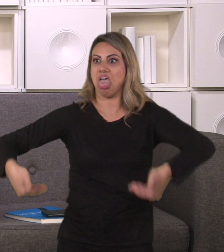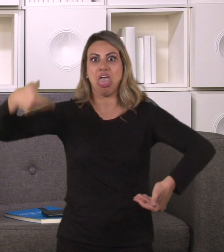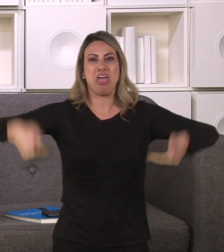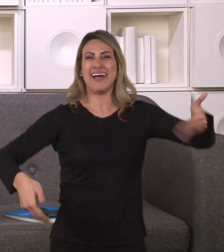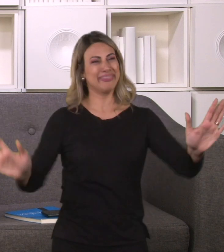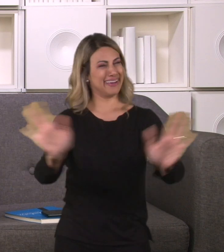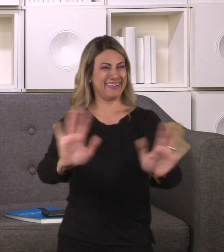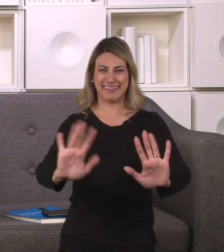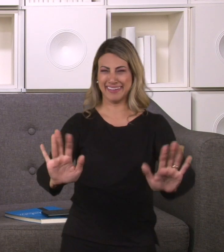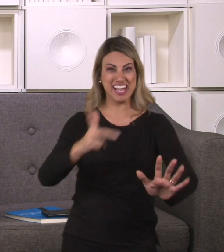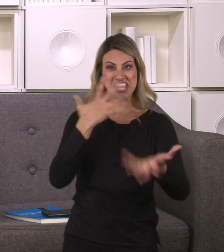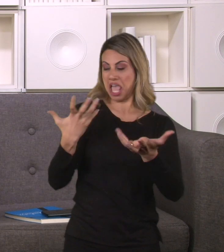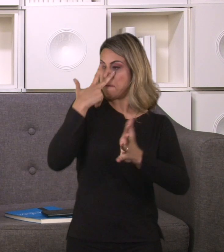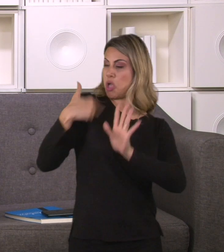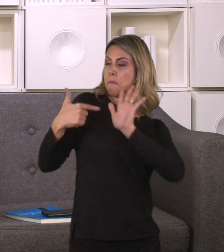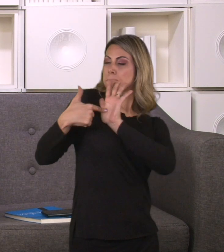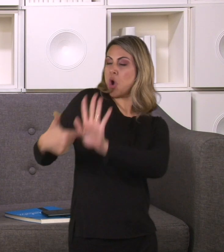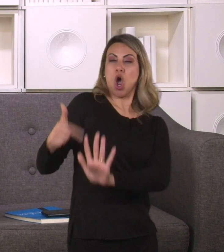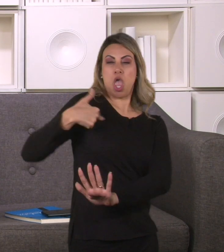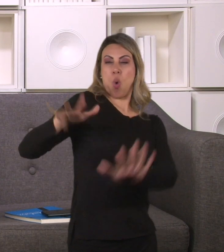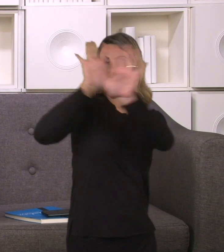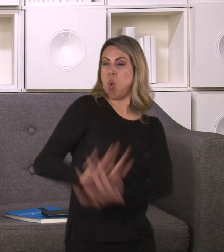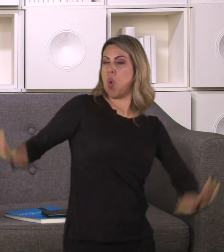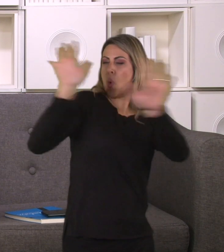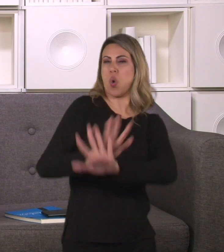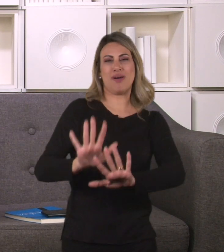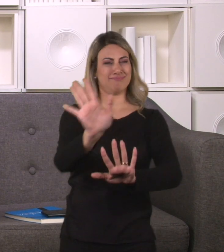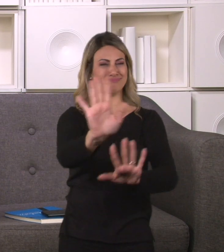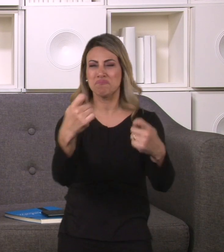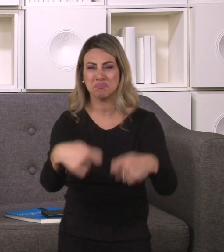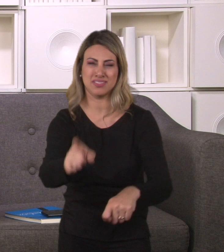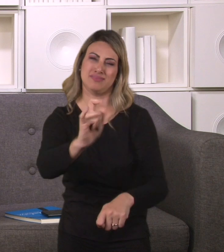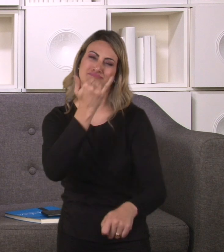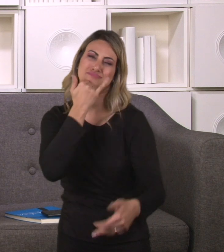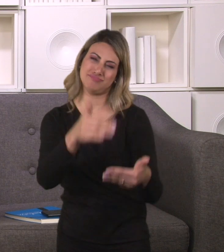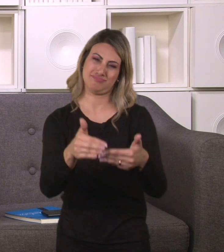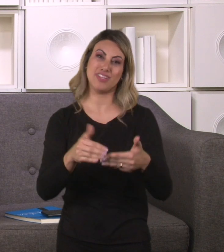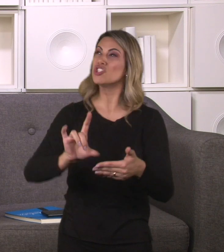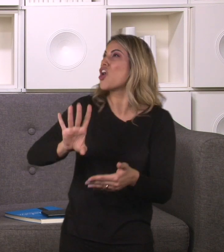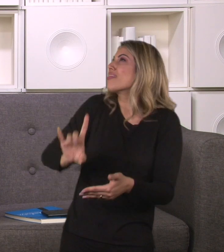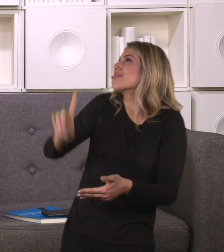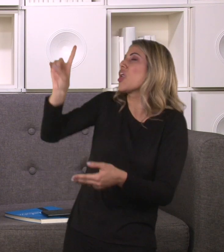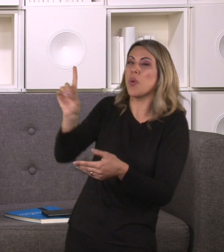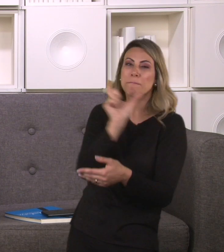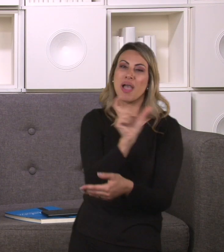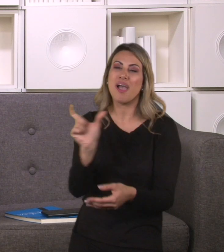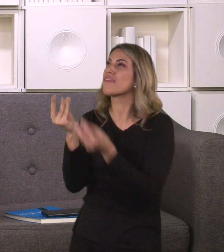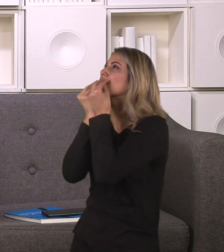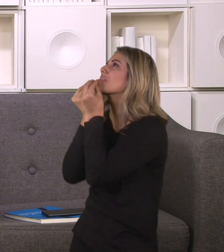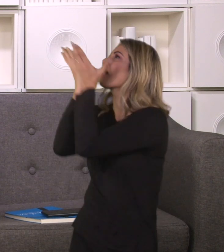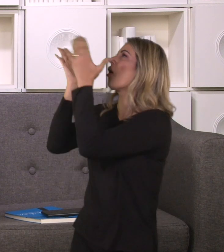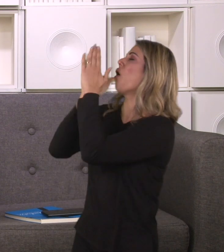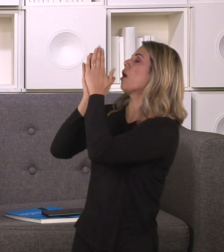oração vai ficar bonita, se a oração pode ser... não vou falar isso aqui na frente de todo mundo, então você já não está falando com Deus, você